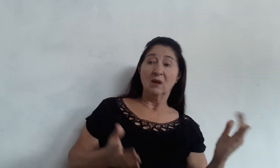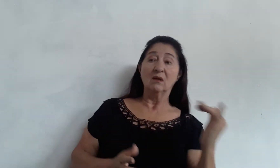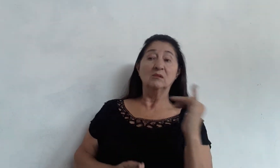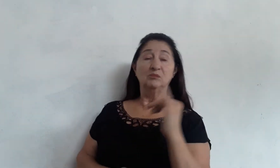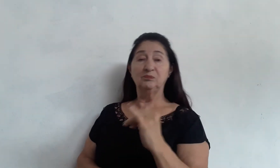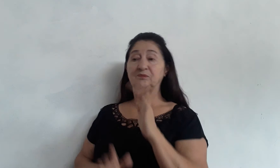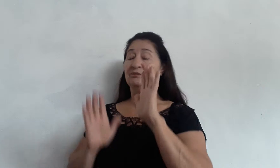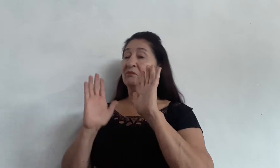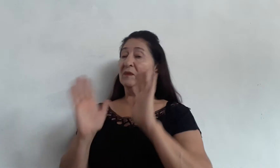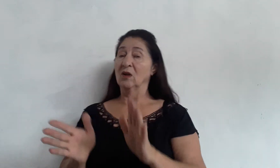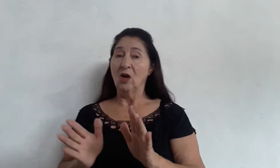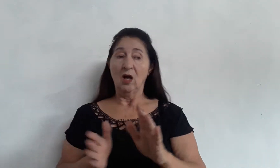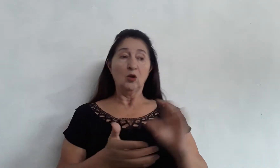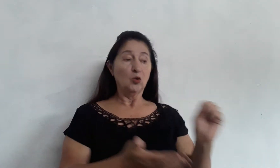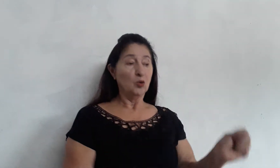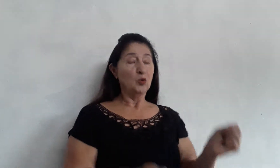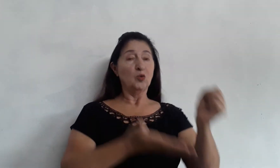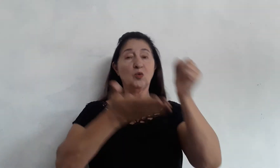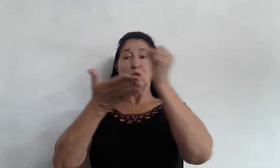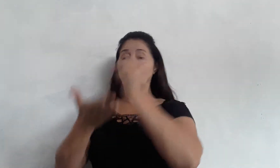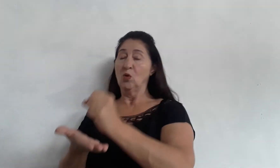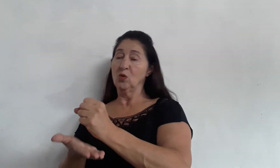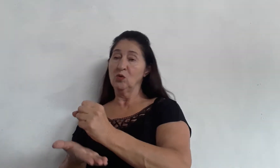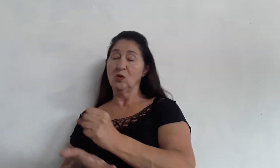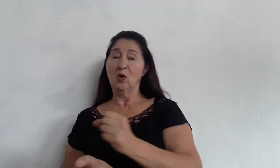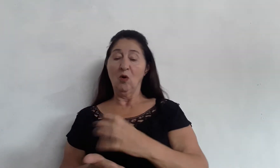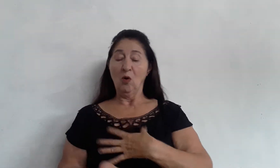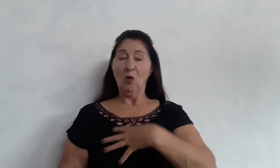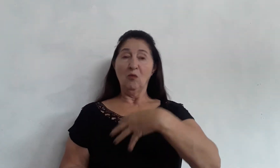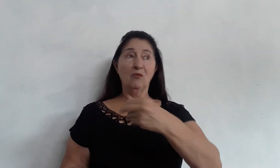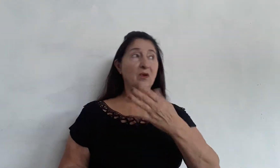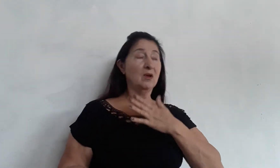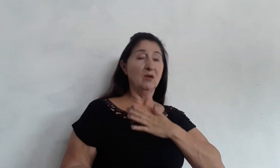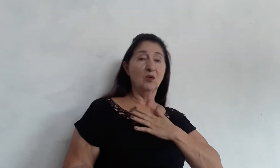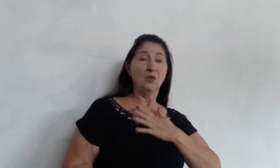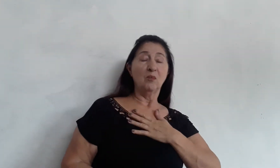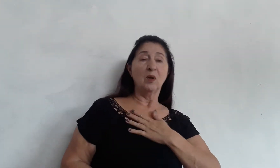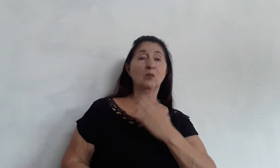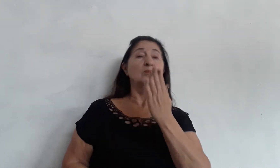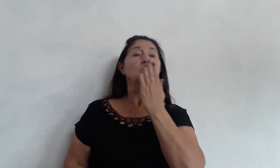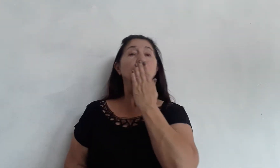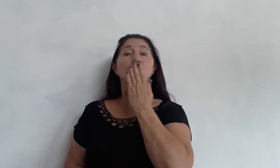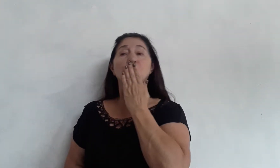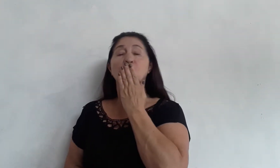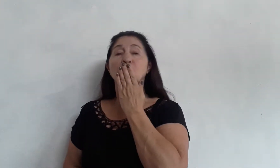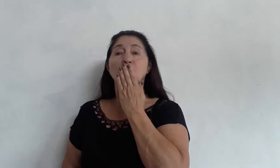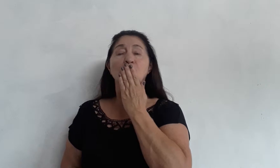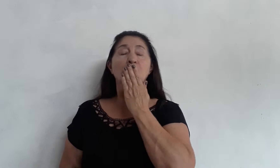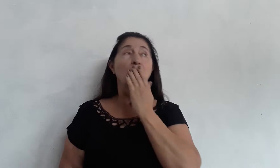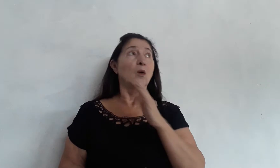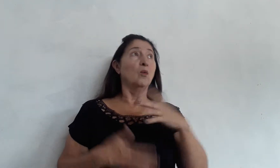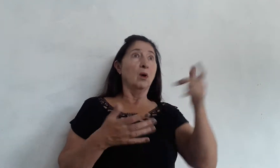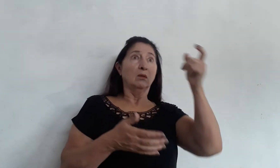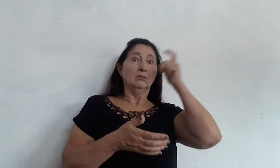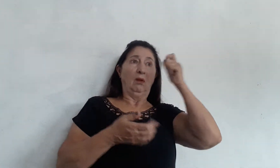a ti meu filho, que tem um espírito mudo. Cada vez que o espírito ataca, joga-o no chão e ele começa a